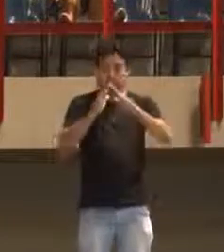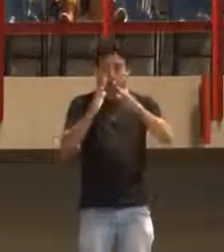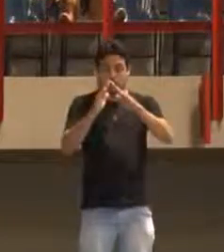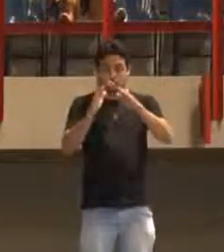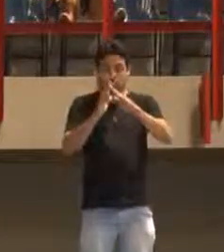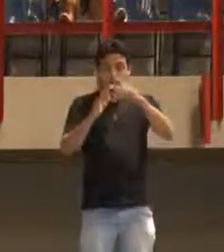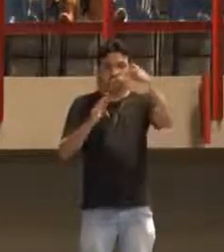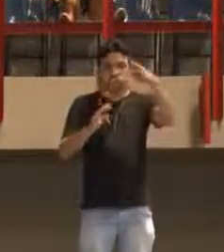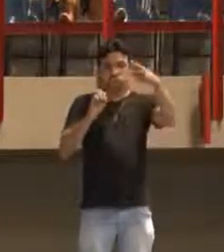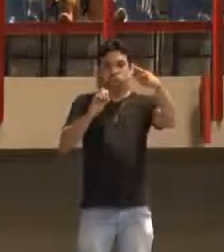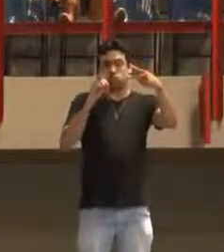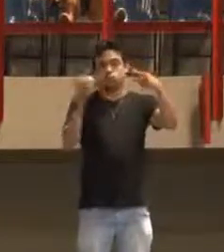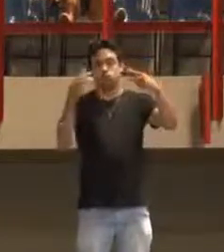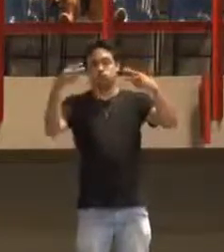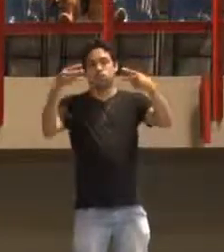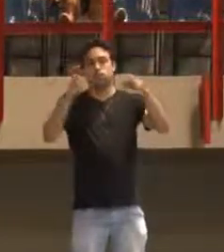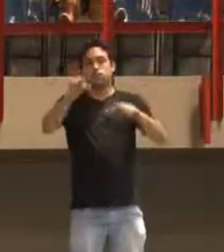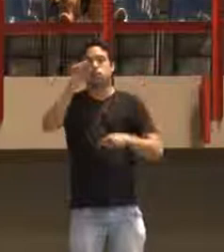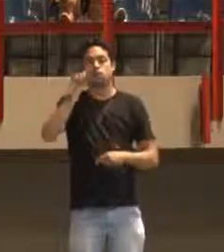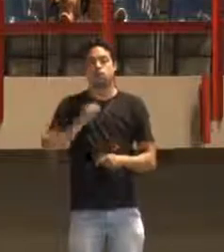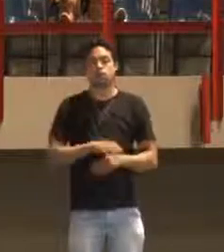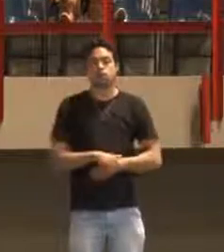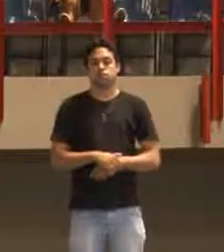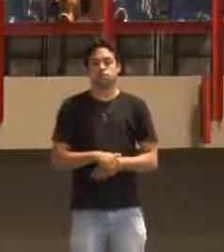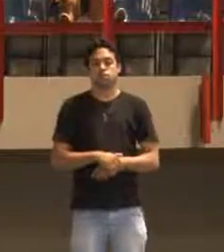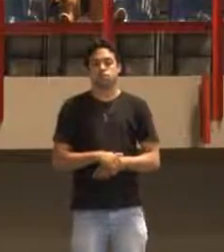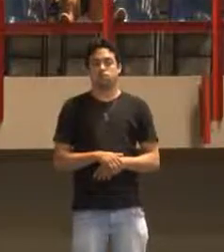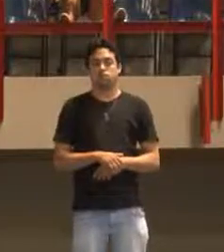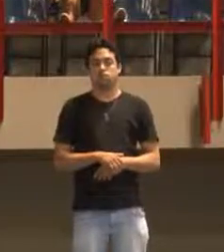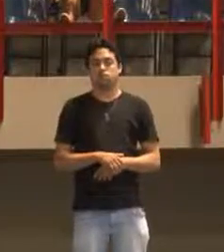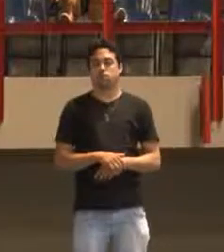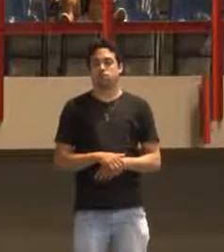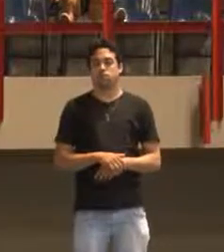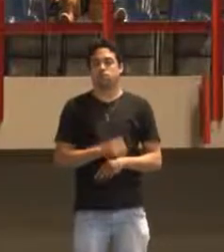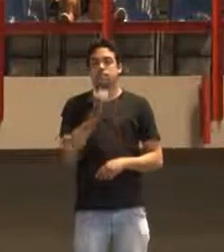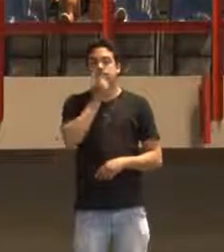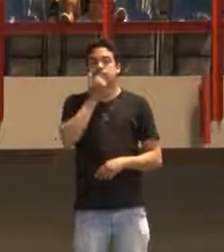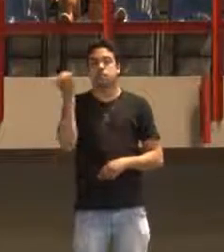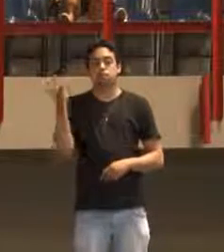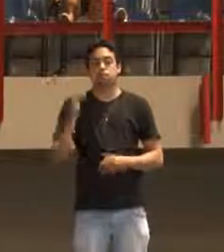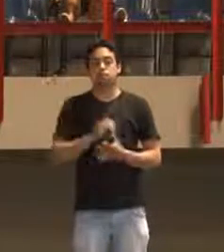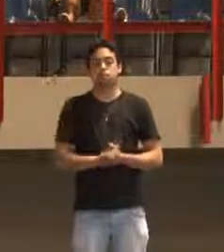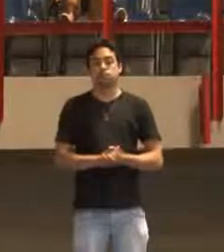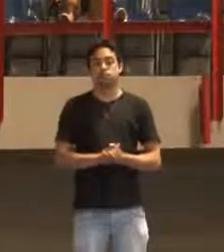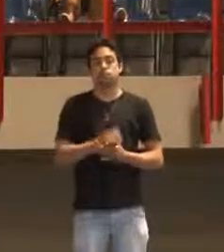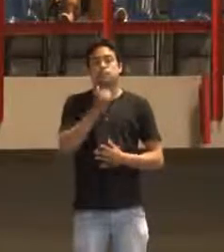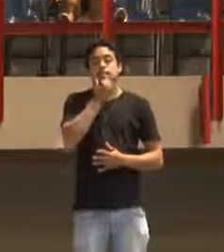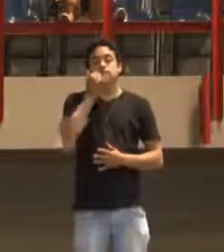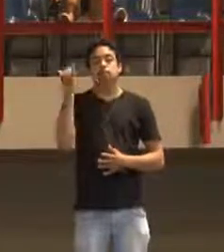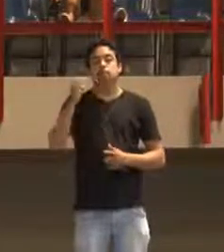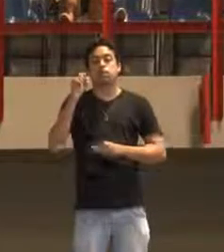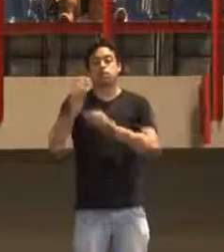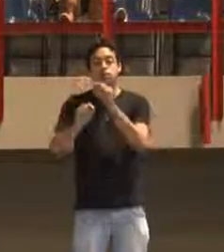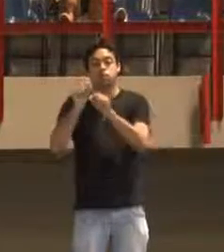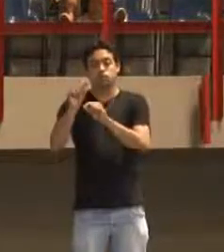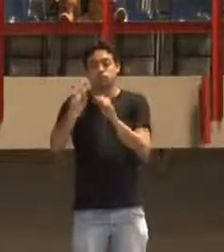2 opções ou 3? Quantas? Depende. Depende de quê?